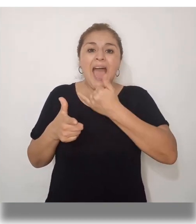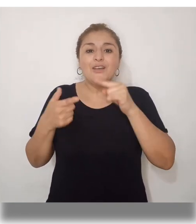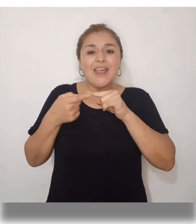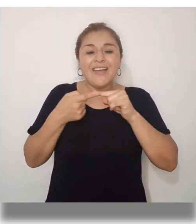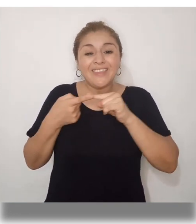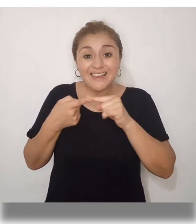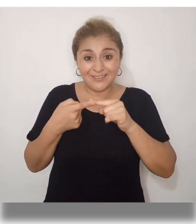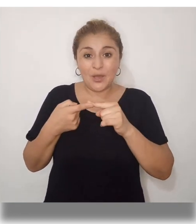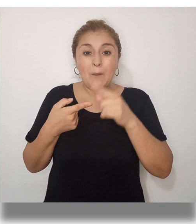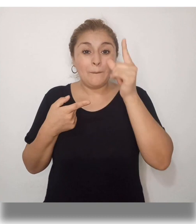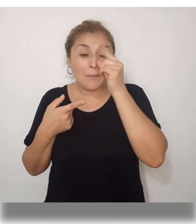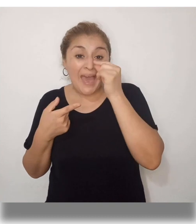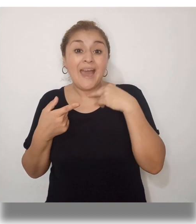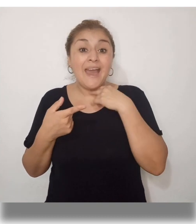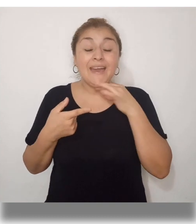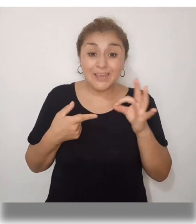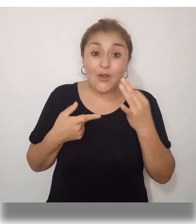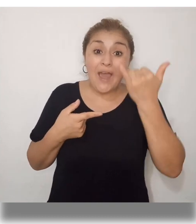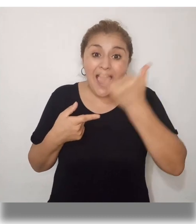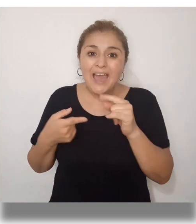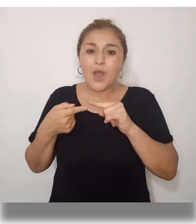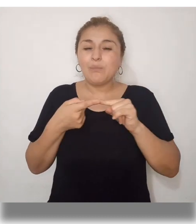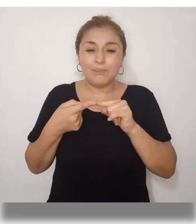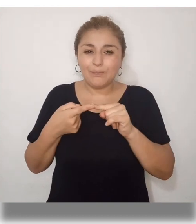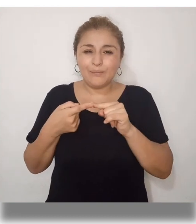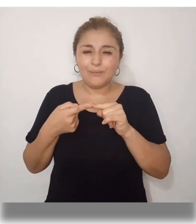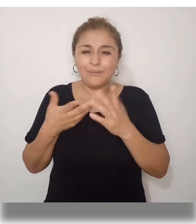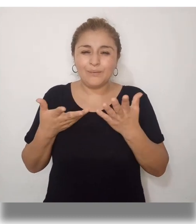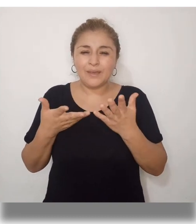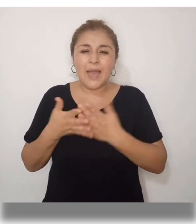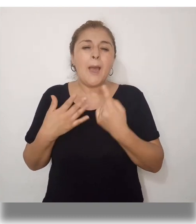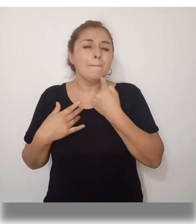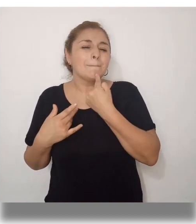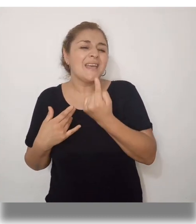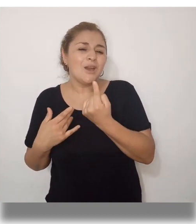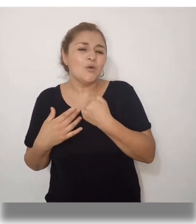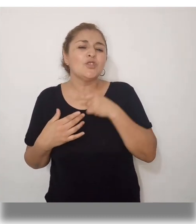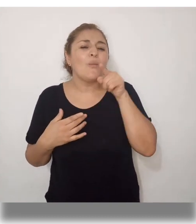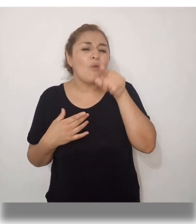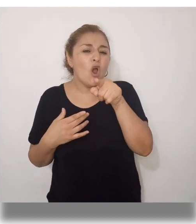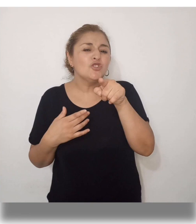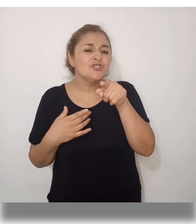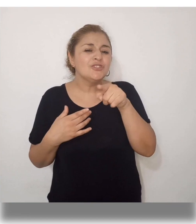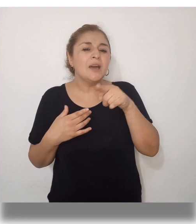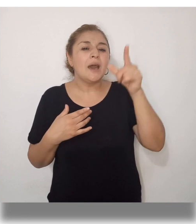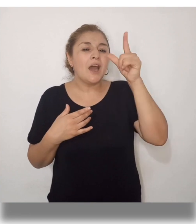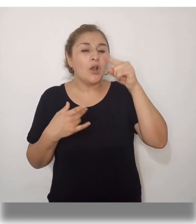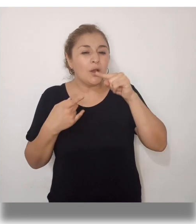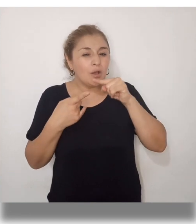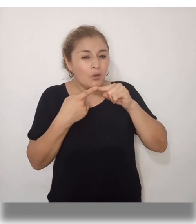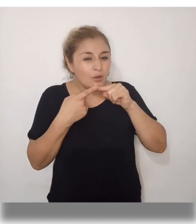pregunto Cuál es la calidad de tu relación con Dios nuestro padre